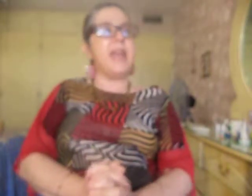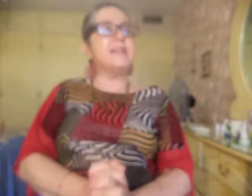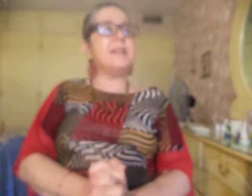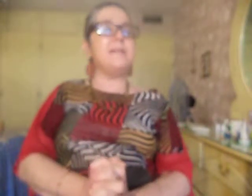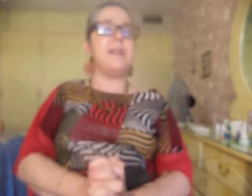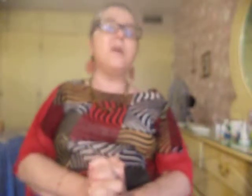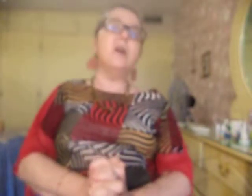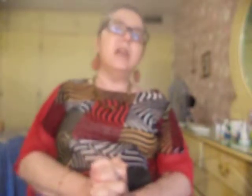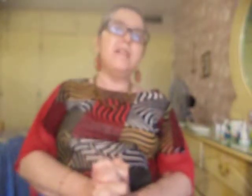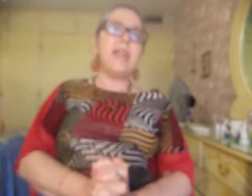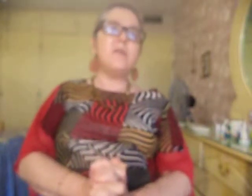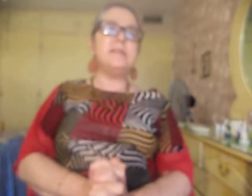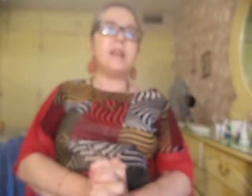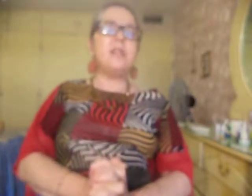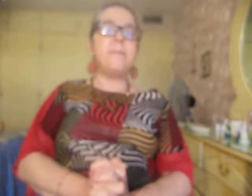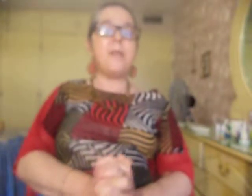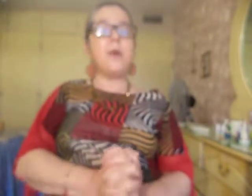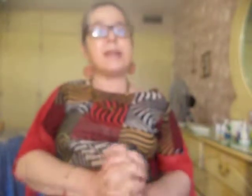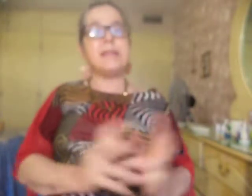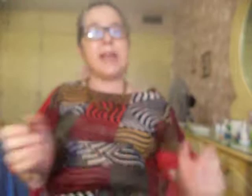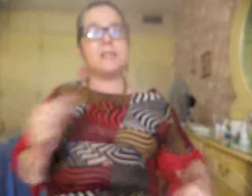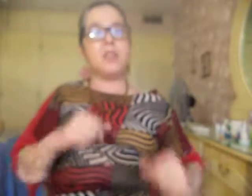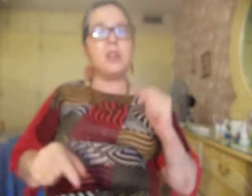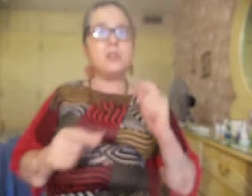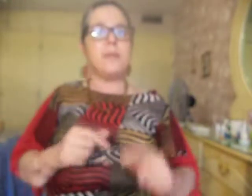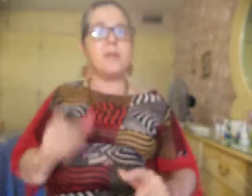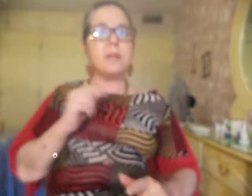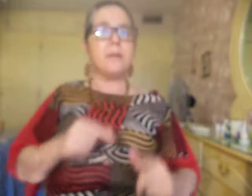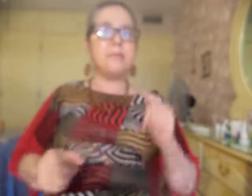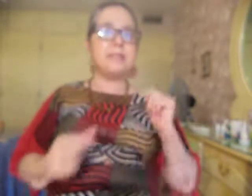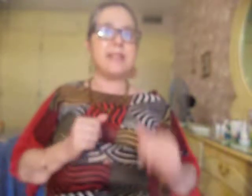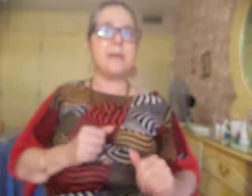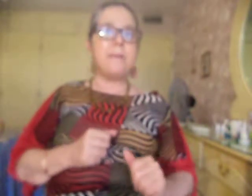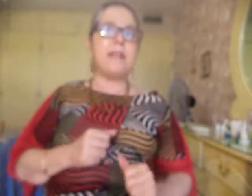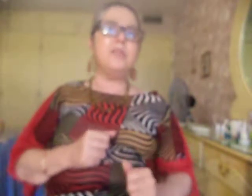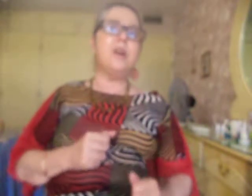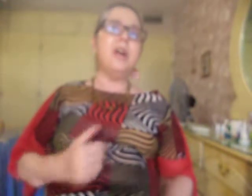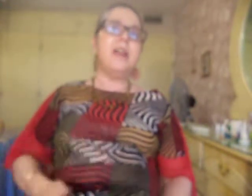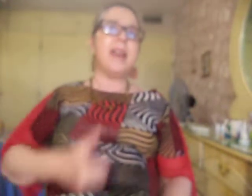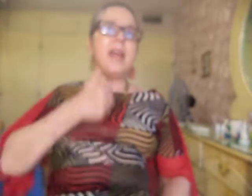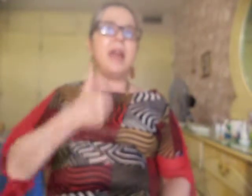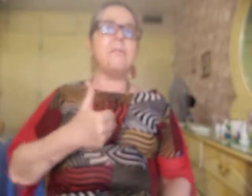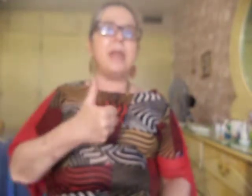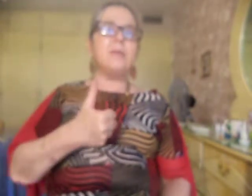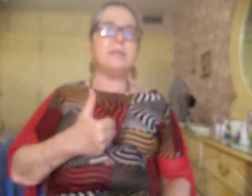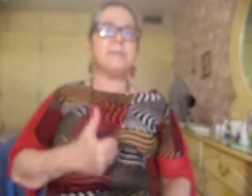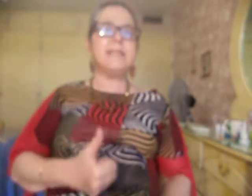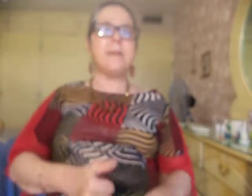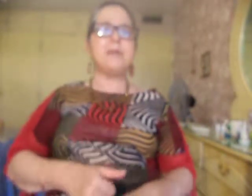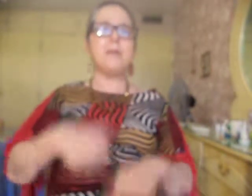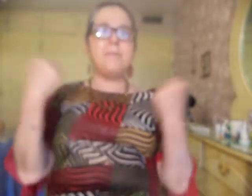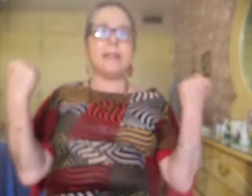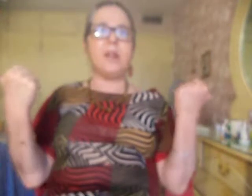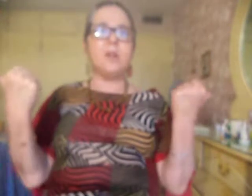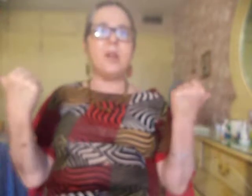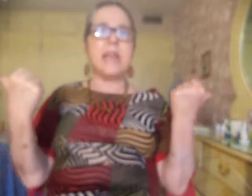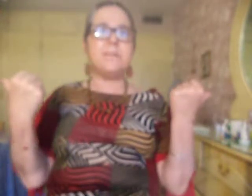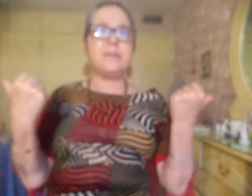este video te haya gustado. Te pido que sigas todos los videos que vamos a estar viendo. Regálame un thumbs up, comparte con todas las personas